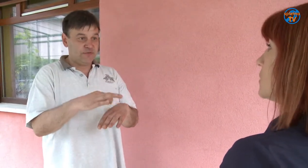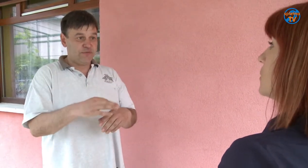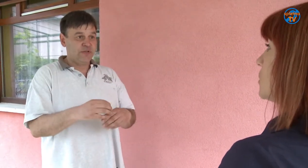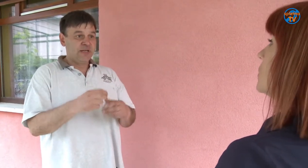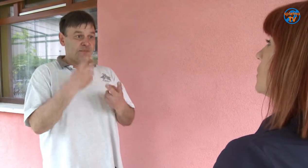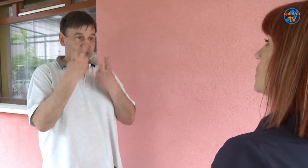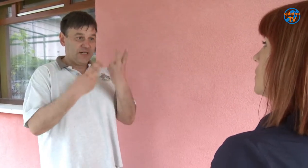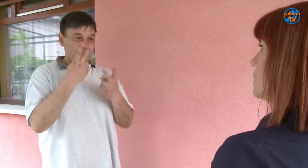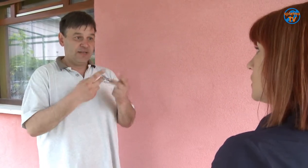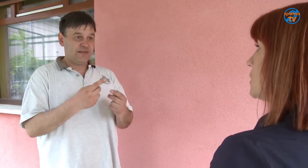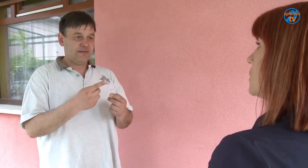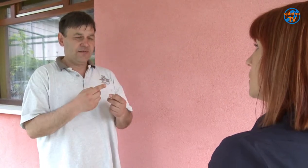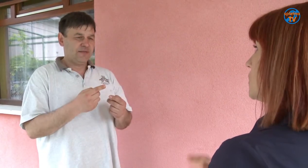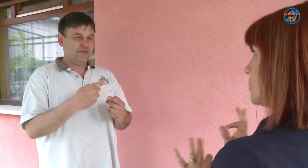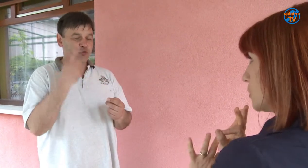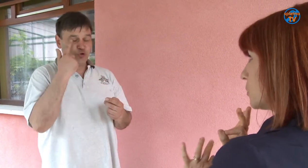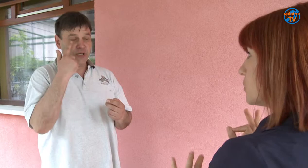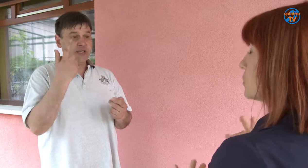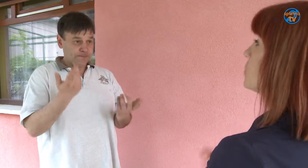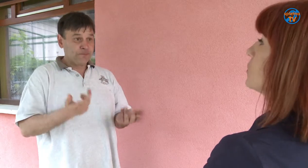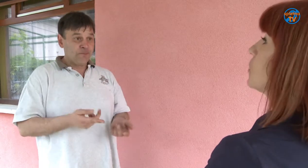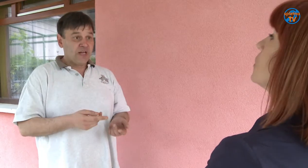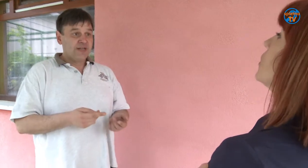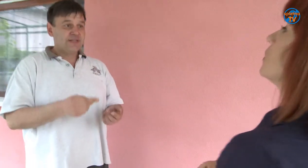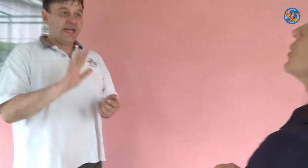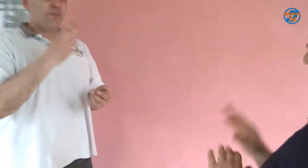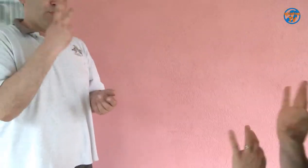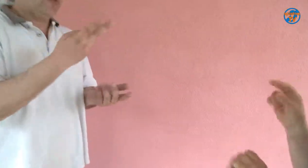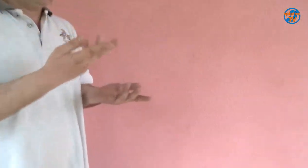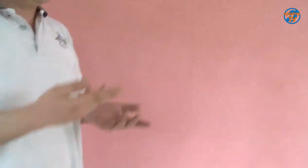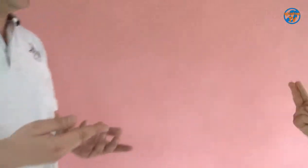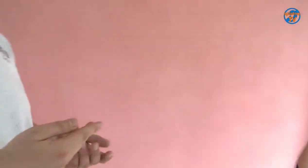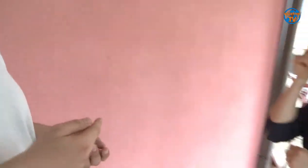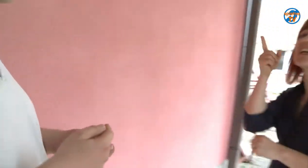zdravniku, pregled oči, slabo vidi.